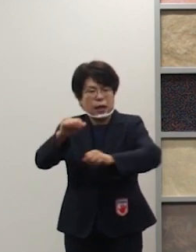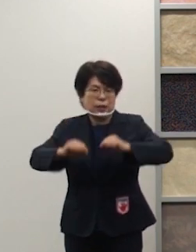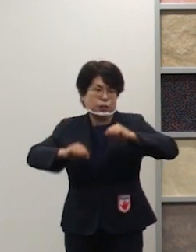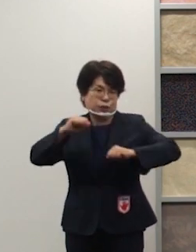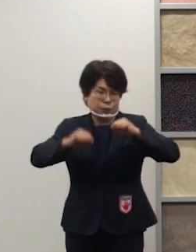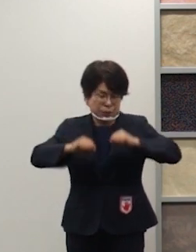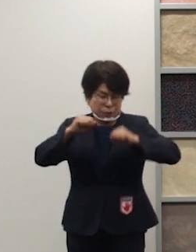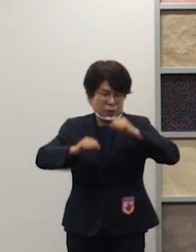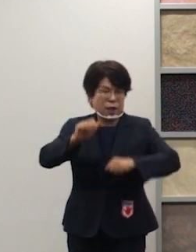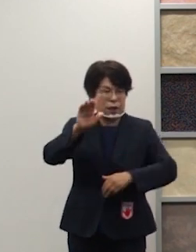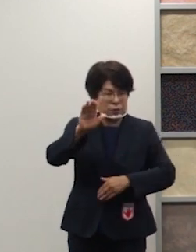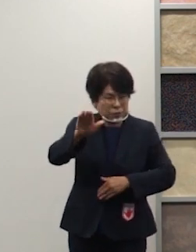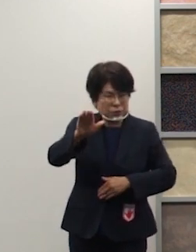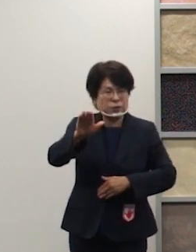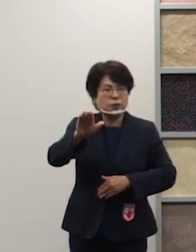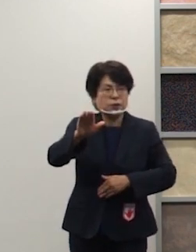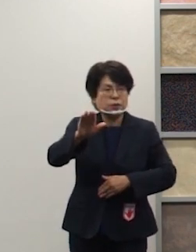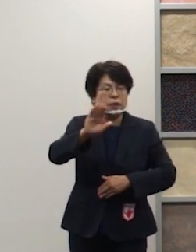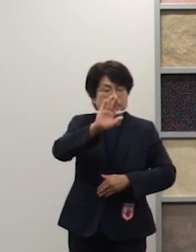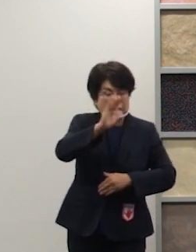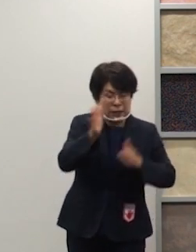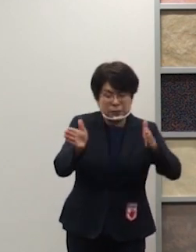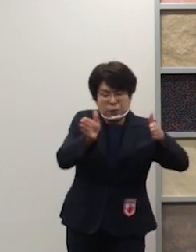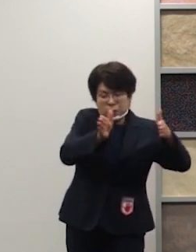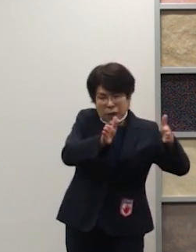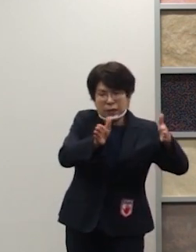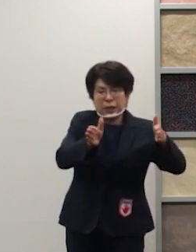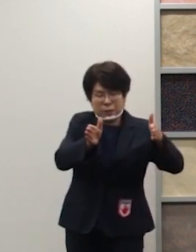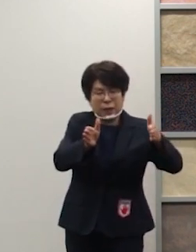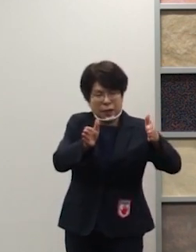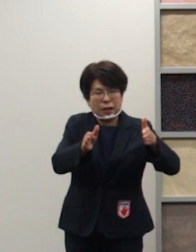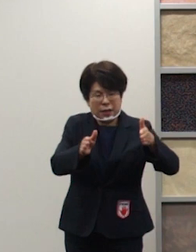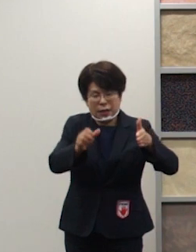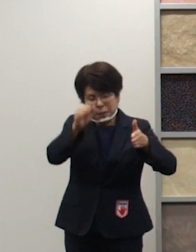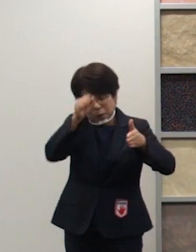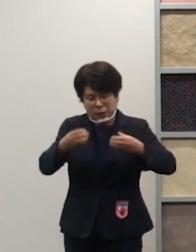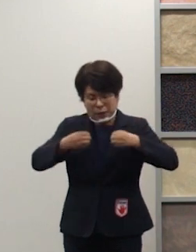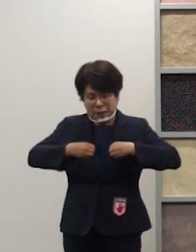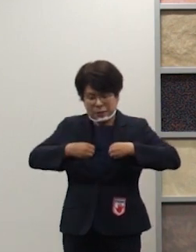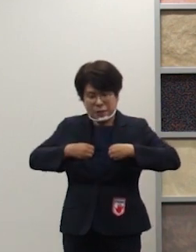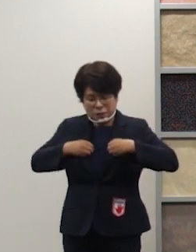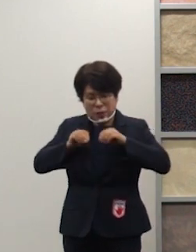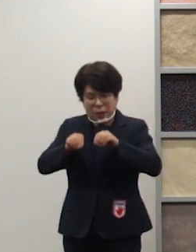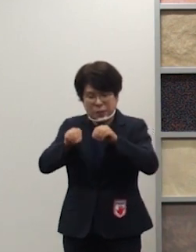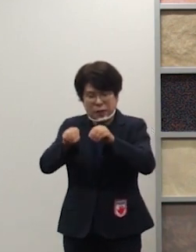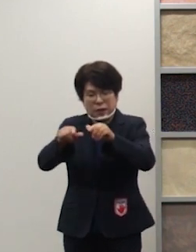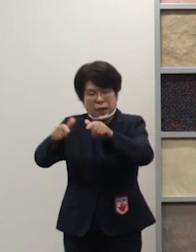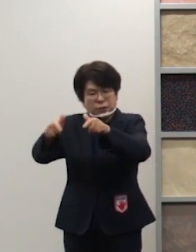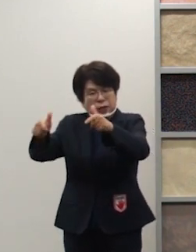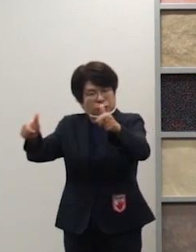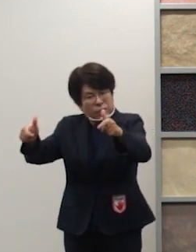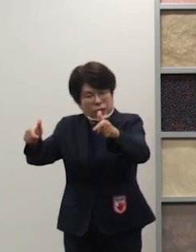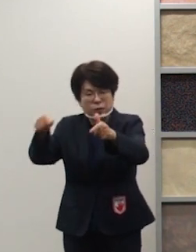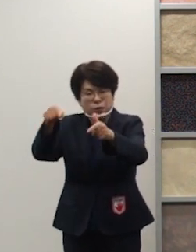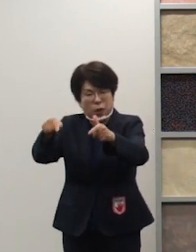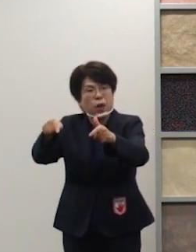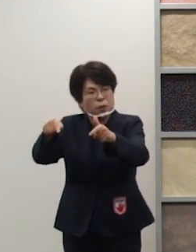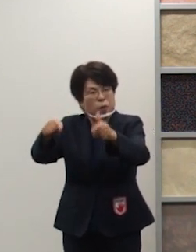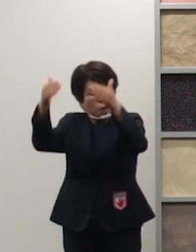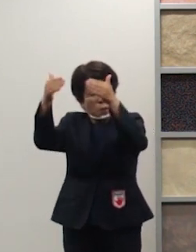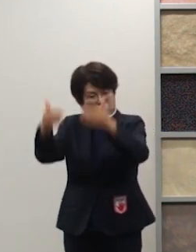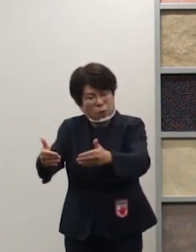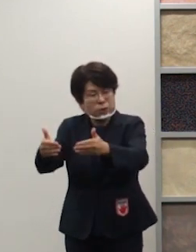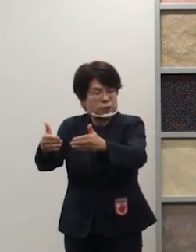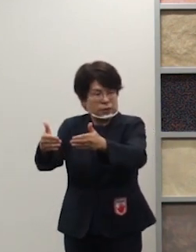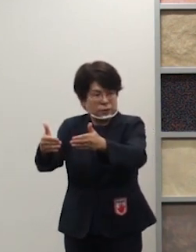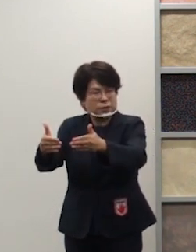極めてその重要な感染症が蔓延している状況の下ではですね、この感染症の拡大を防止するための、公